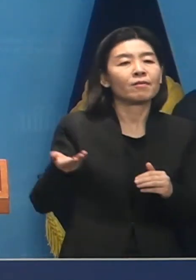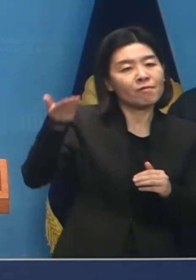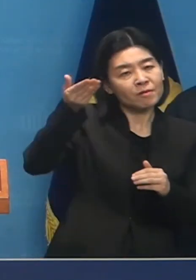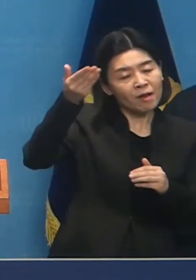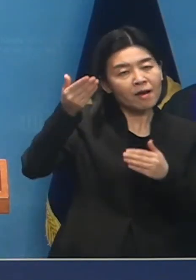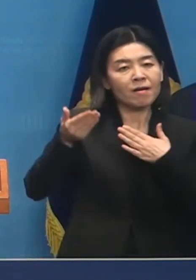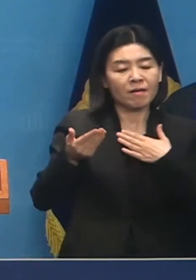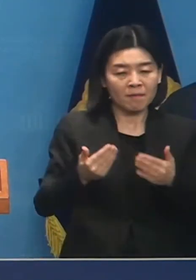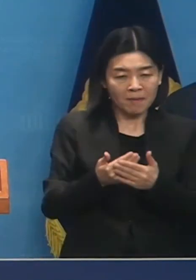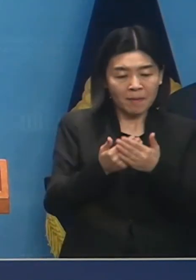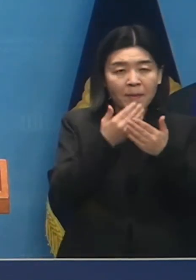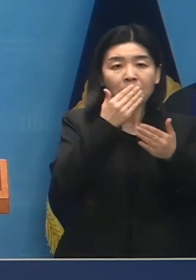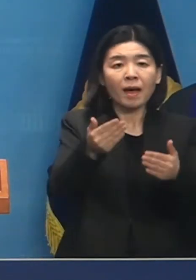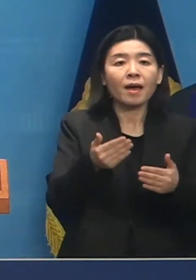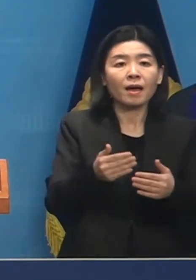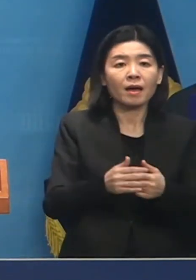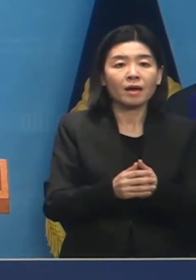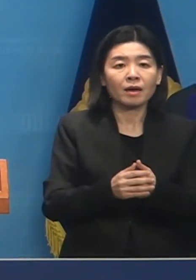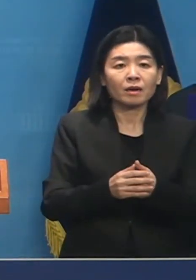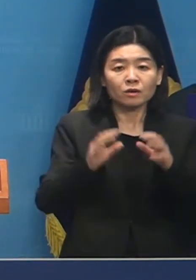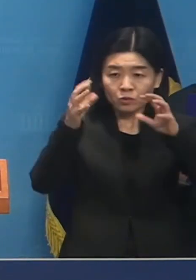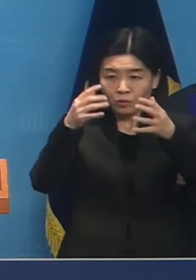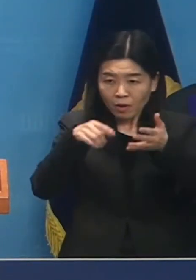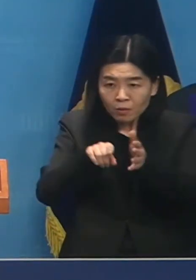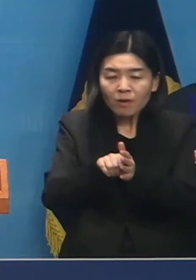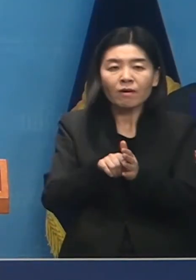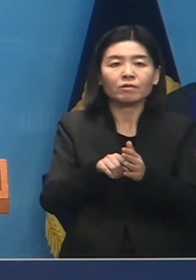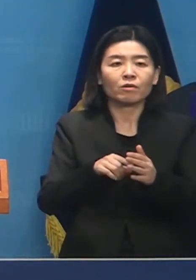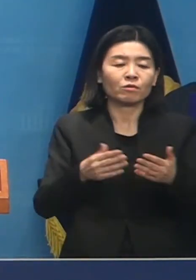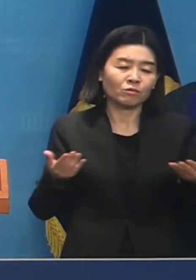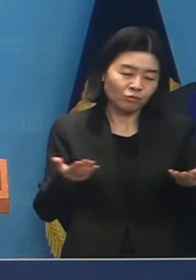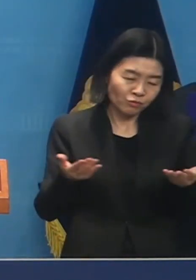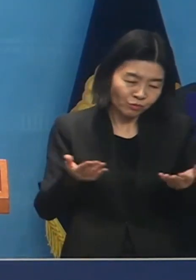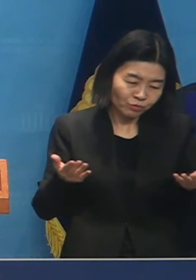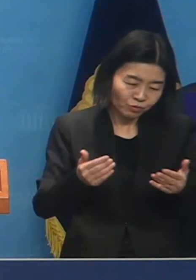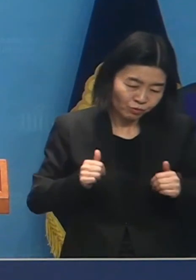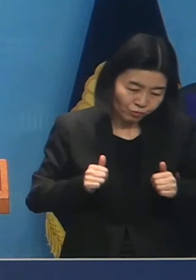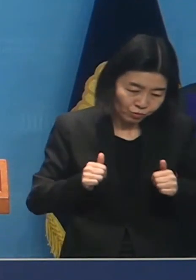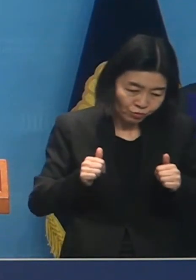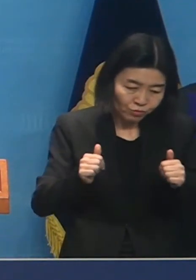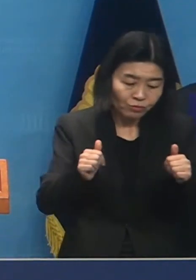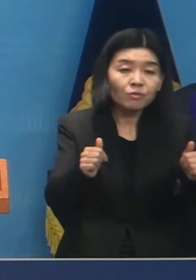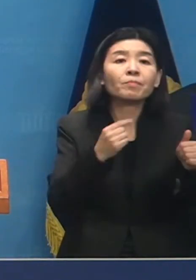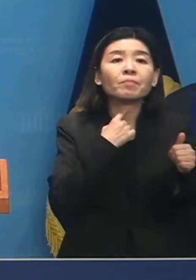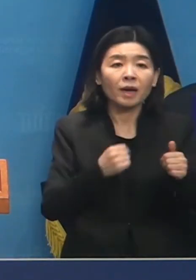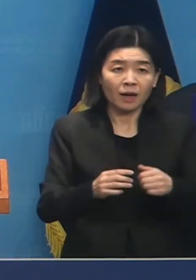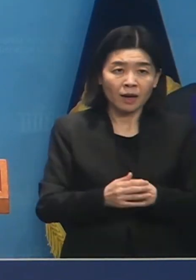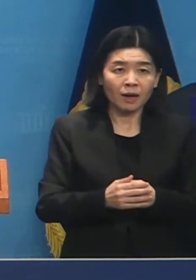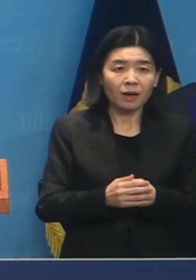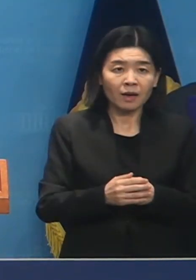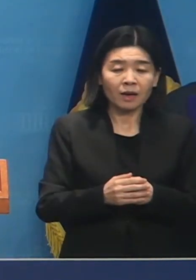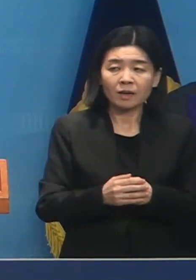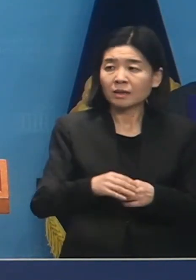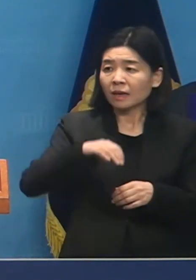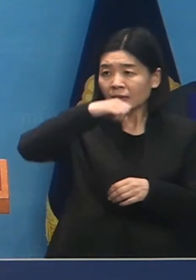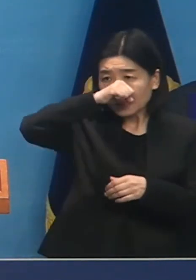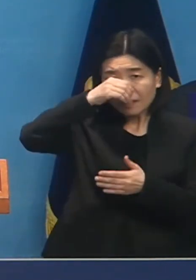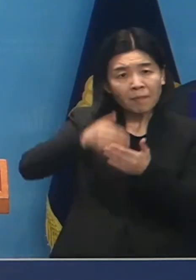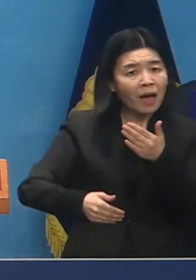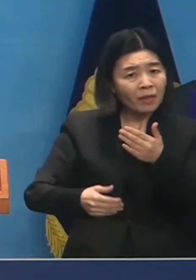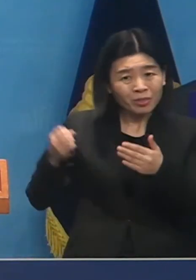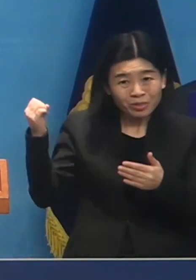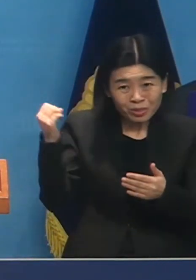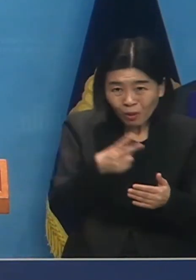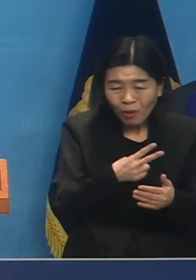받으면서 이렇게 근무를 할 수 있게 될 것입니다. 참 이런 안타까운 일들이 다시는